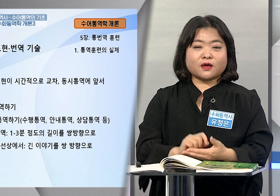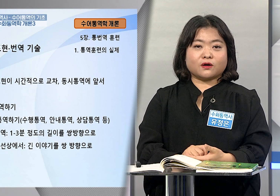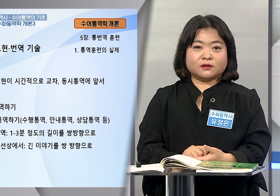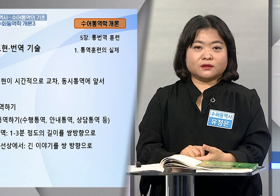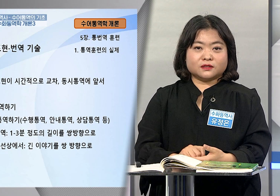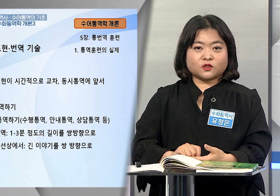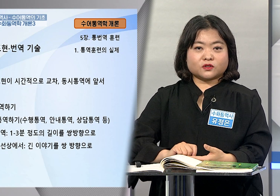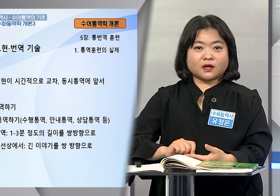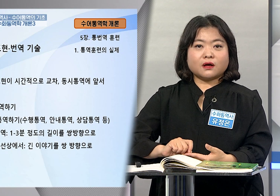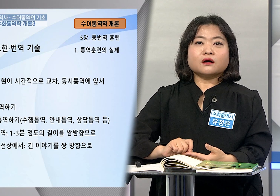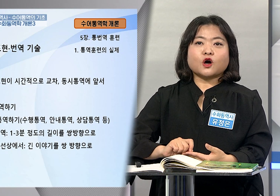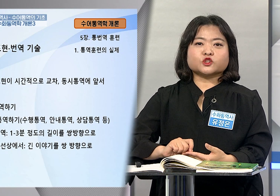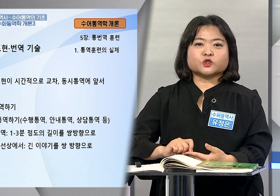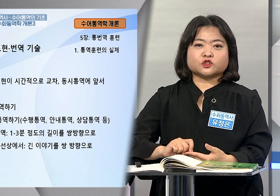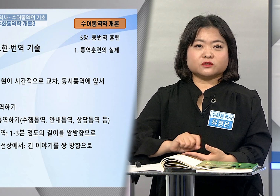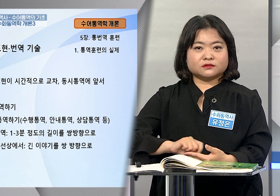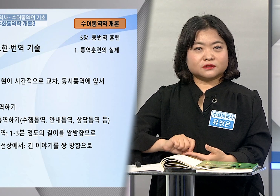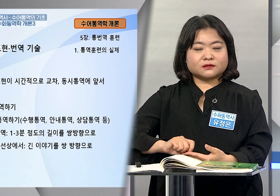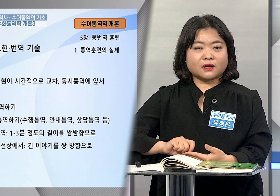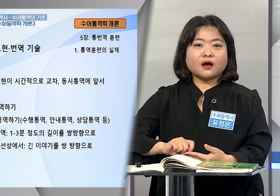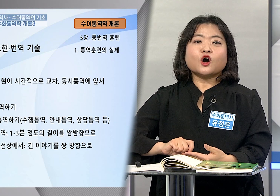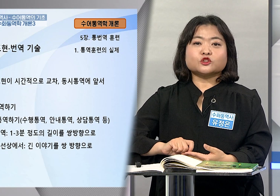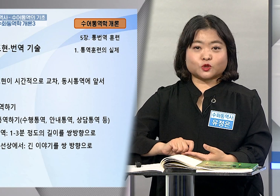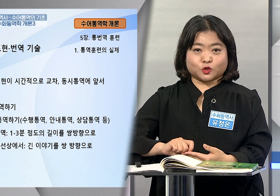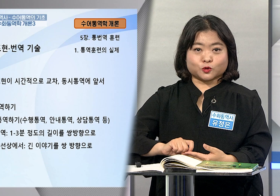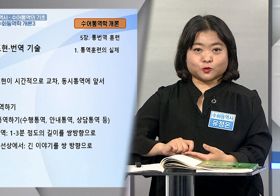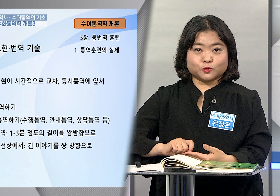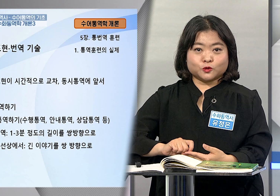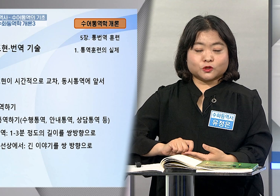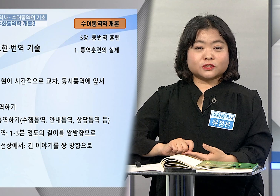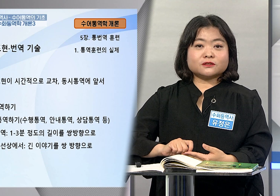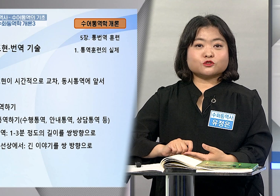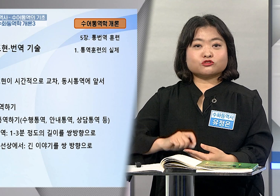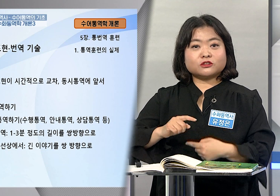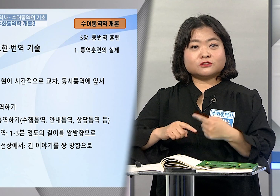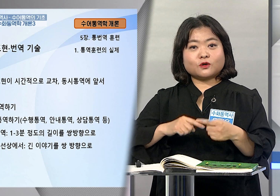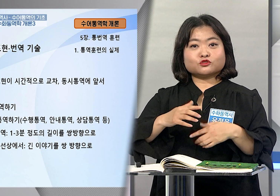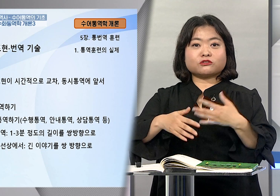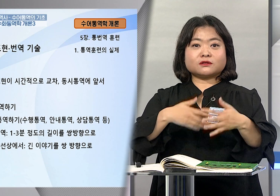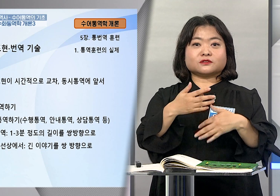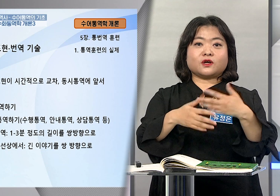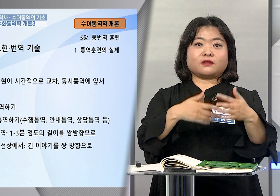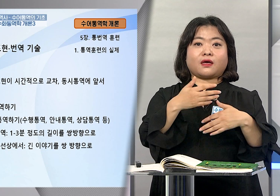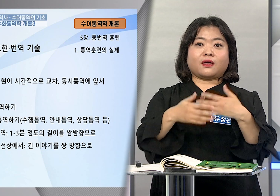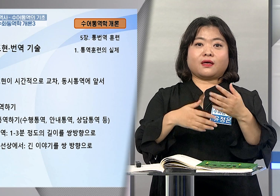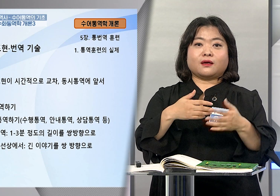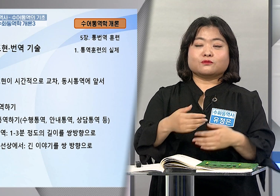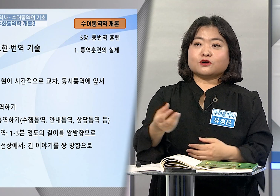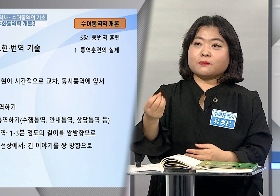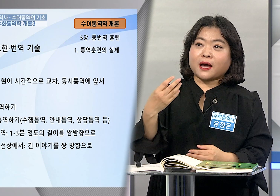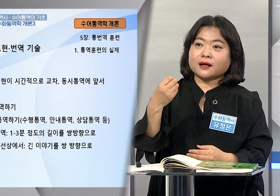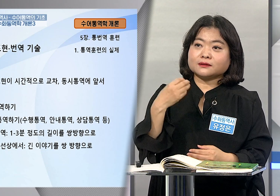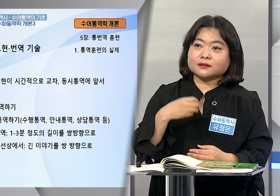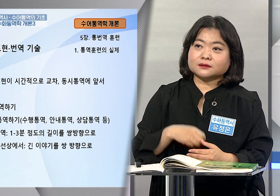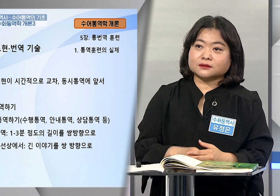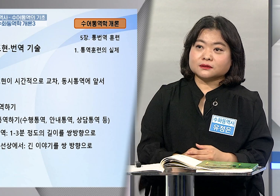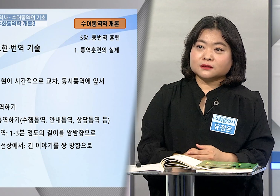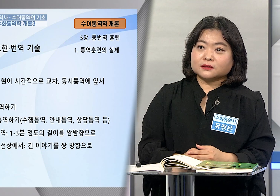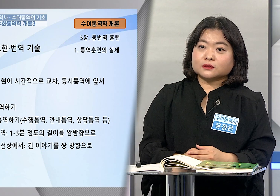없잖아요. 적었다가 어쩌고 저쩌고 적었다가 어쩌고 저쩌고. 근데 수어는요. 수화를 써야 돼. 물론 말할 때는